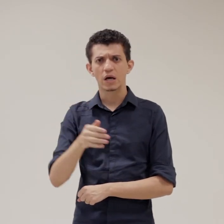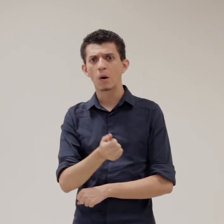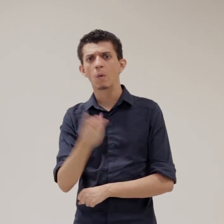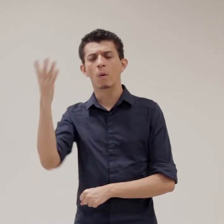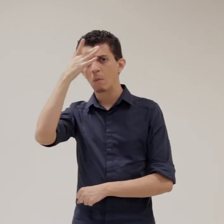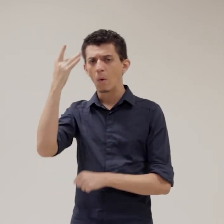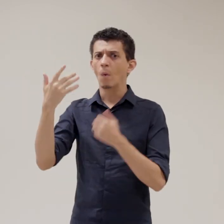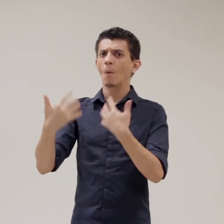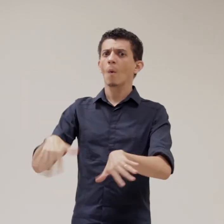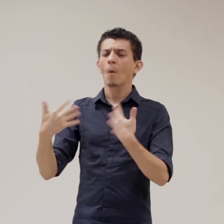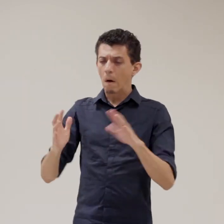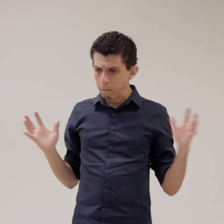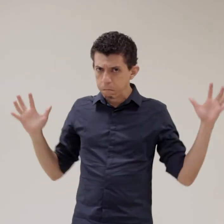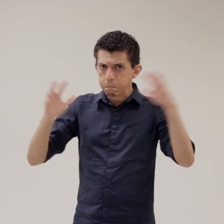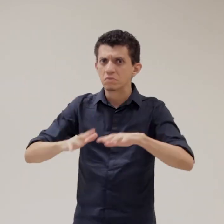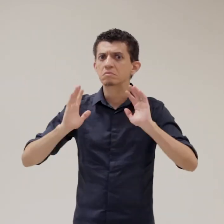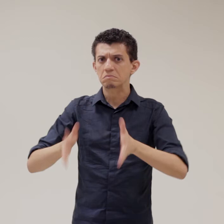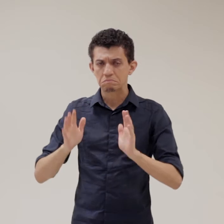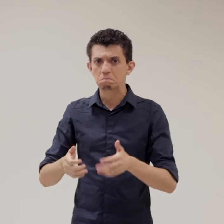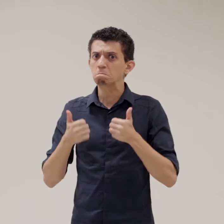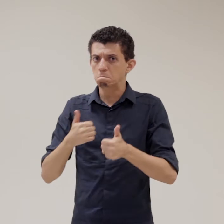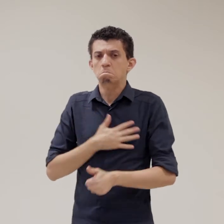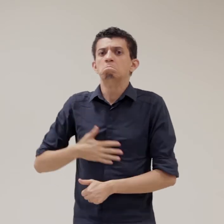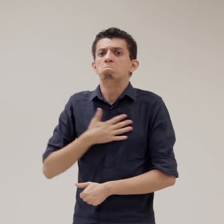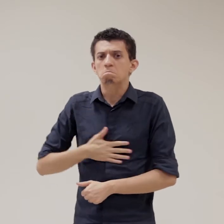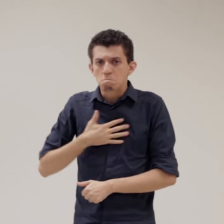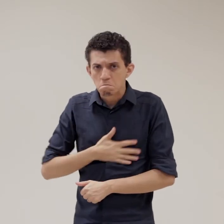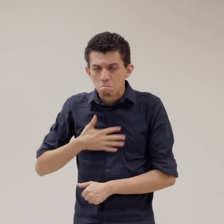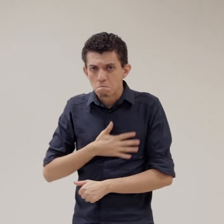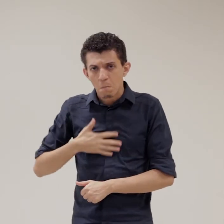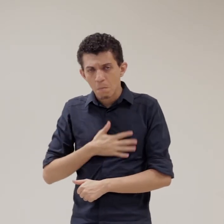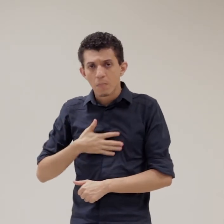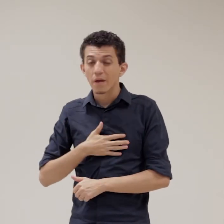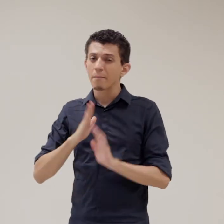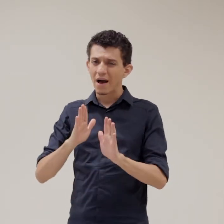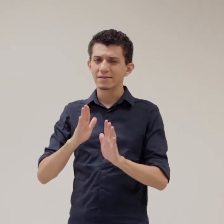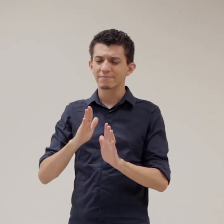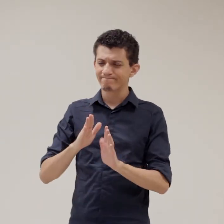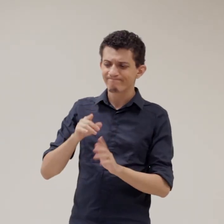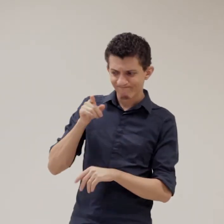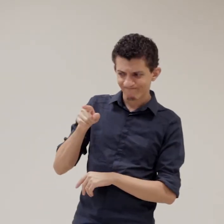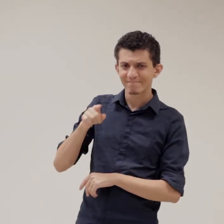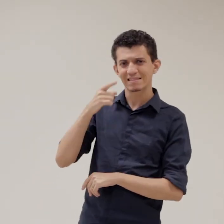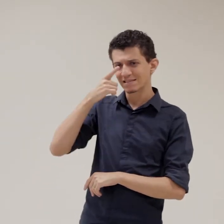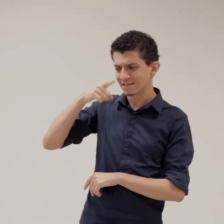não têm interesse nesse trabalho, e mesmo dentre aquelas que já tiveram um ministério específico, muitas estão parando por falta de